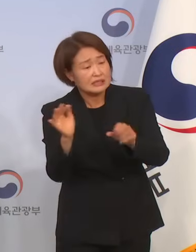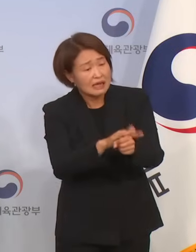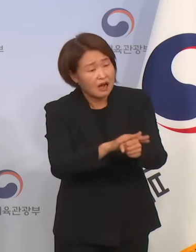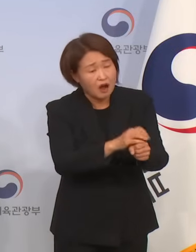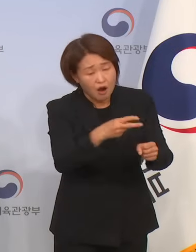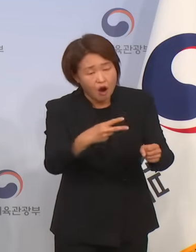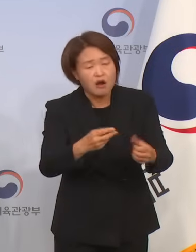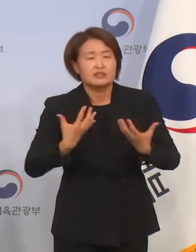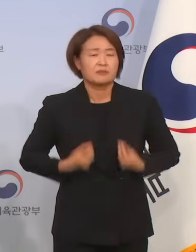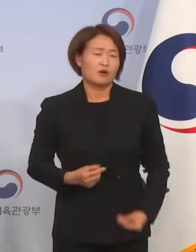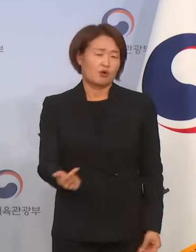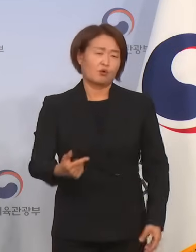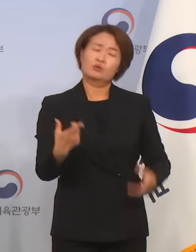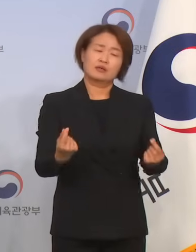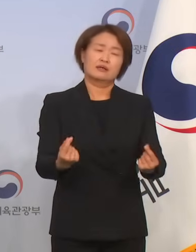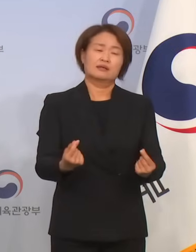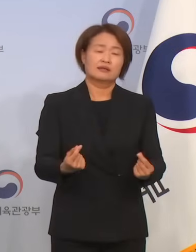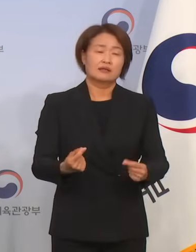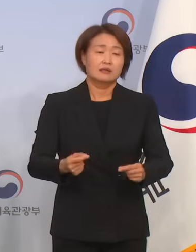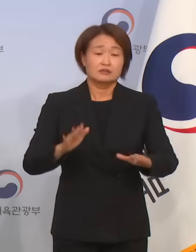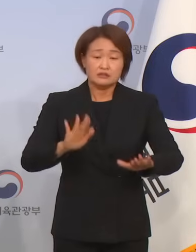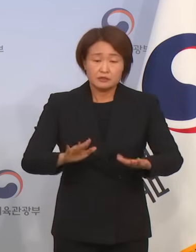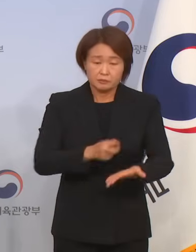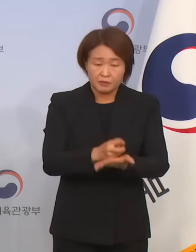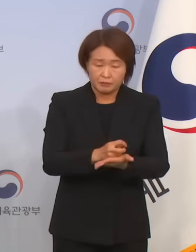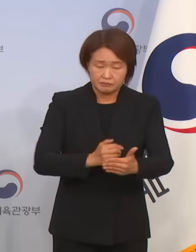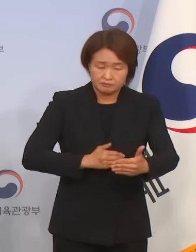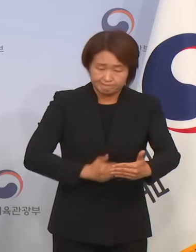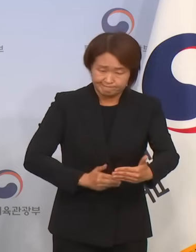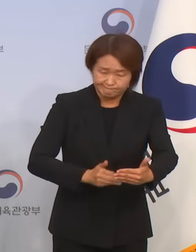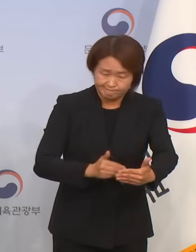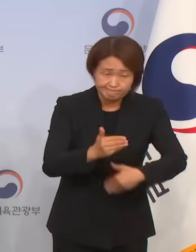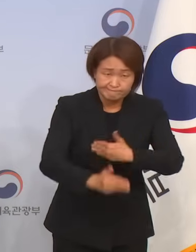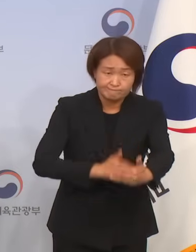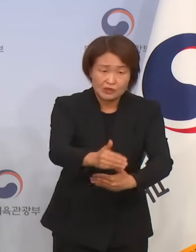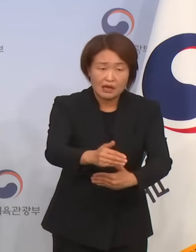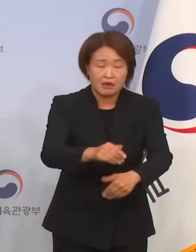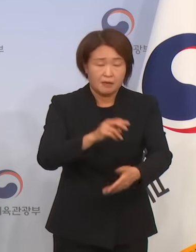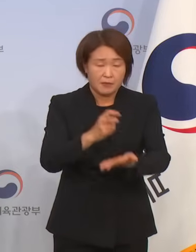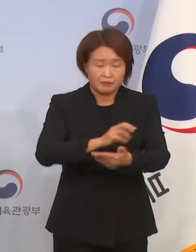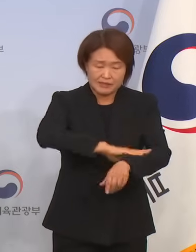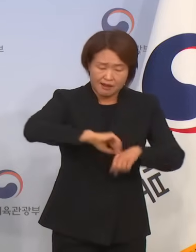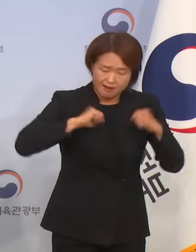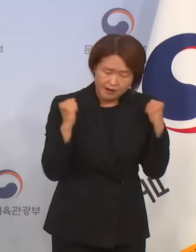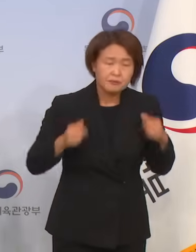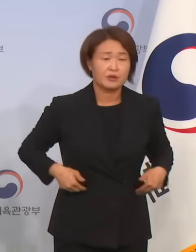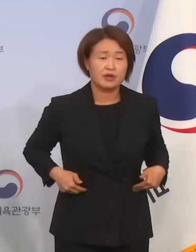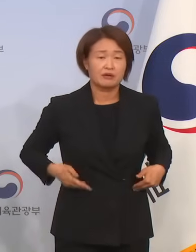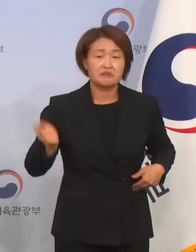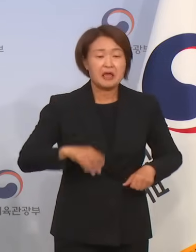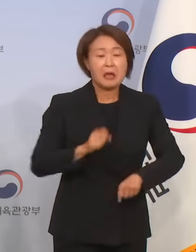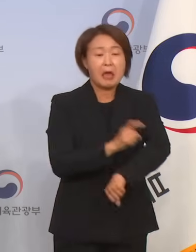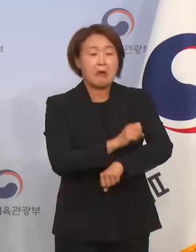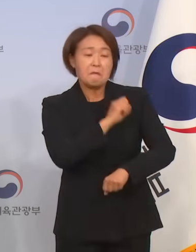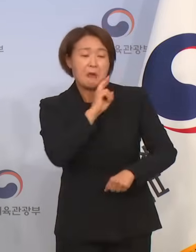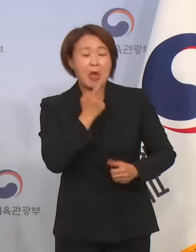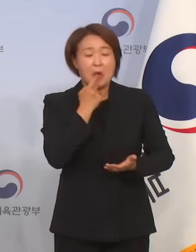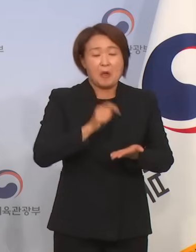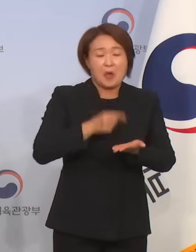그 이유가 규정과 절차, 법을 준수하지 않고 행정